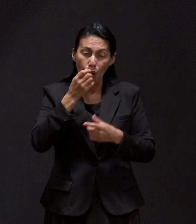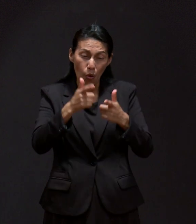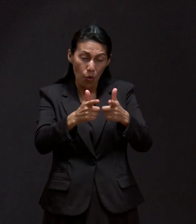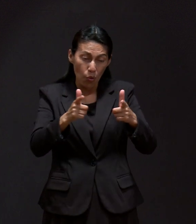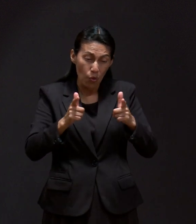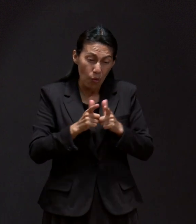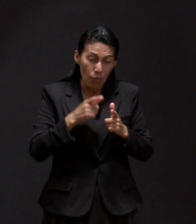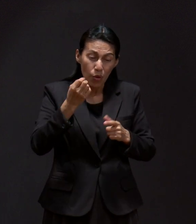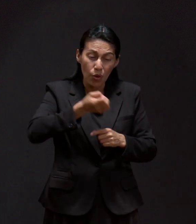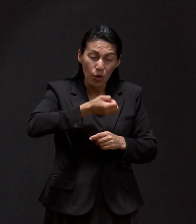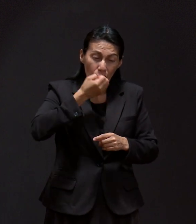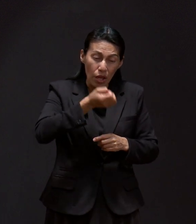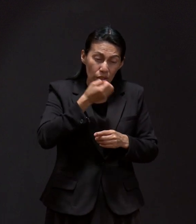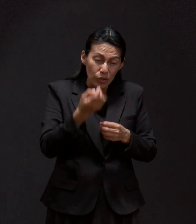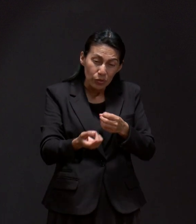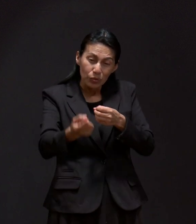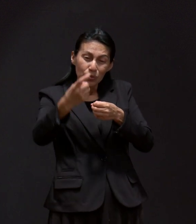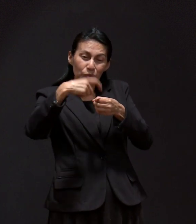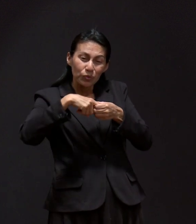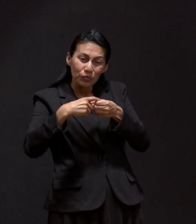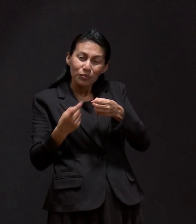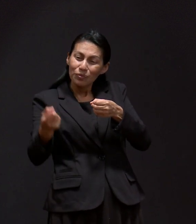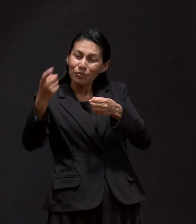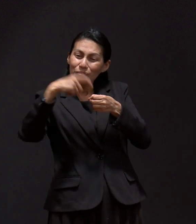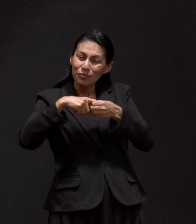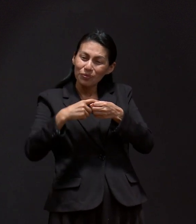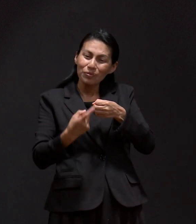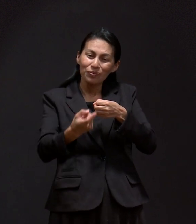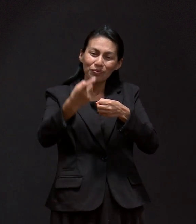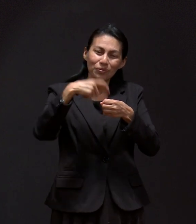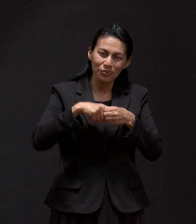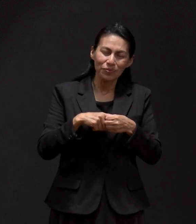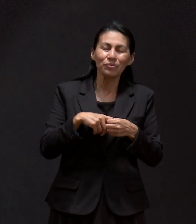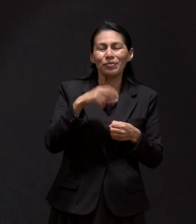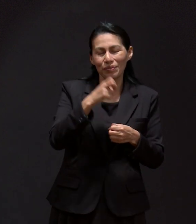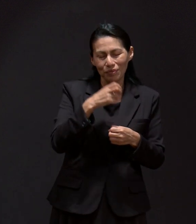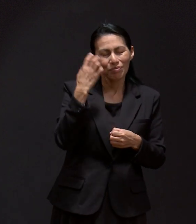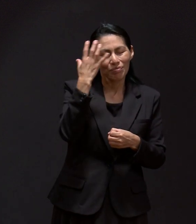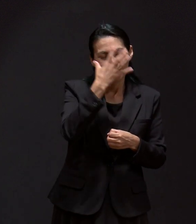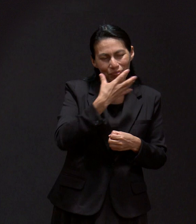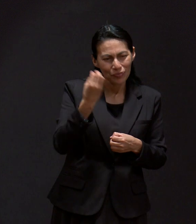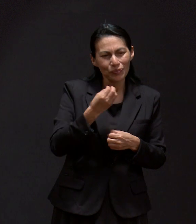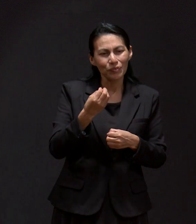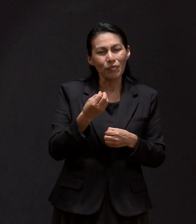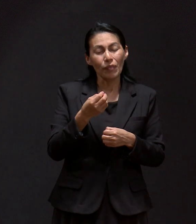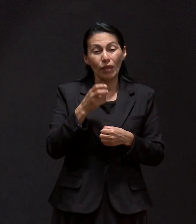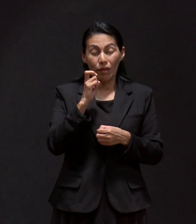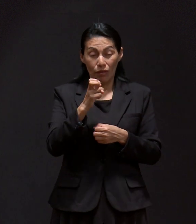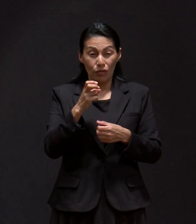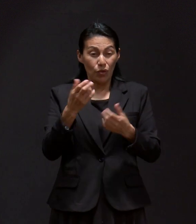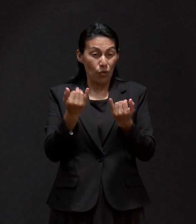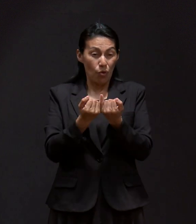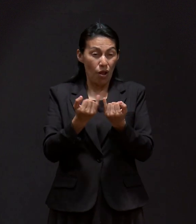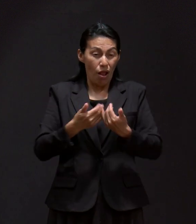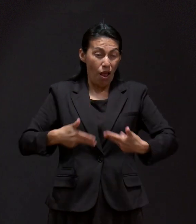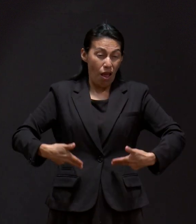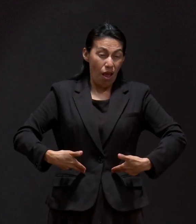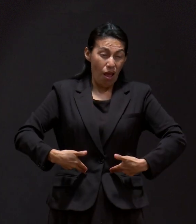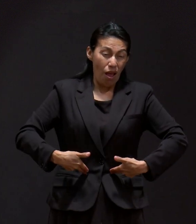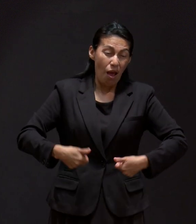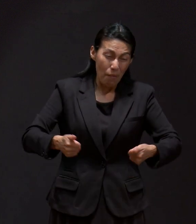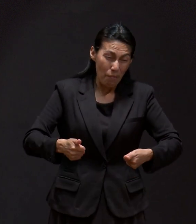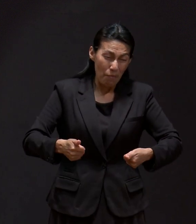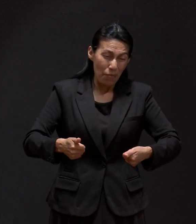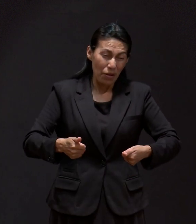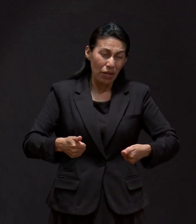todos necesitamos satisfacer nuestra hambre nuestra hambre del amor de dios manifestado también el hambre de